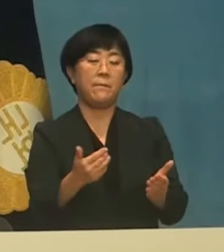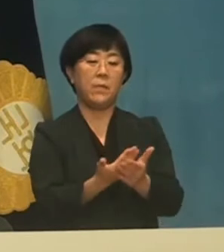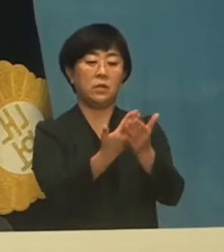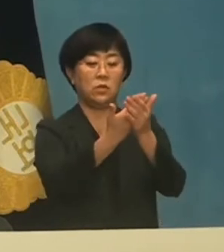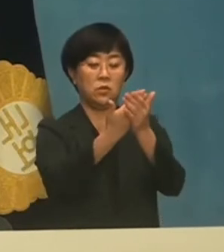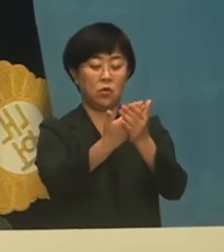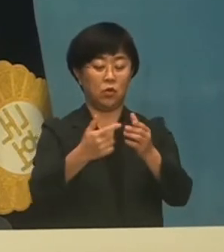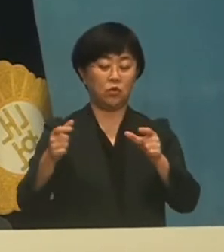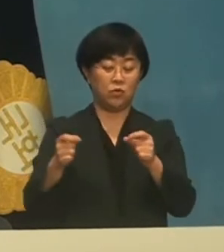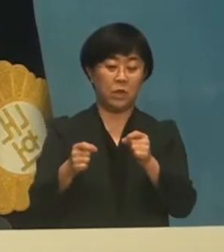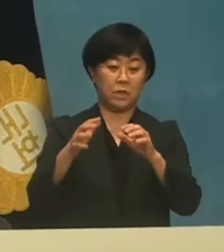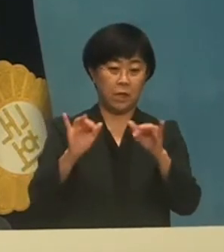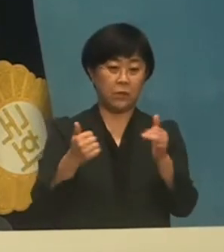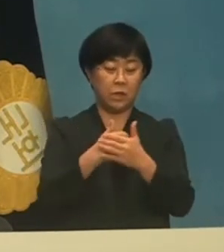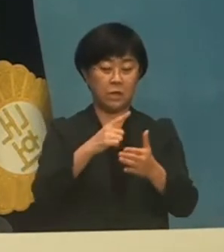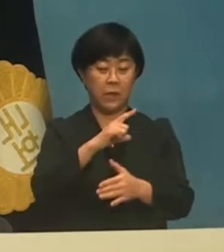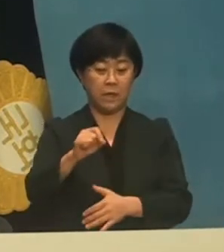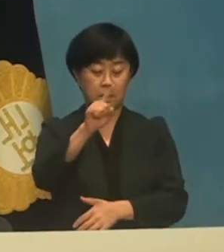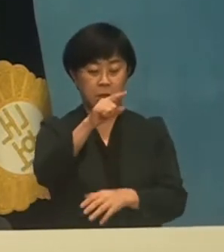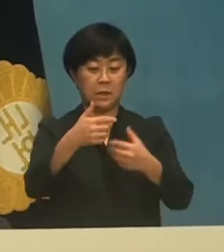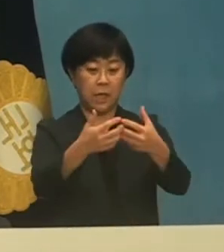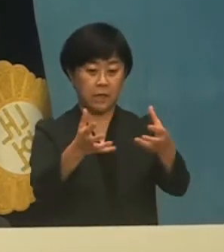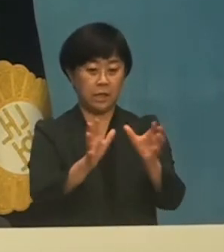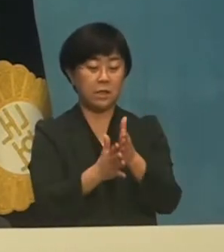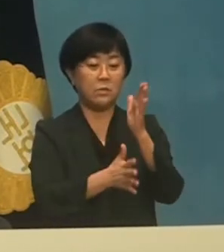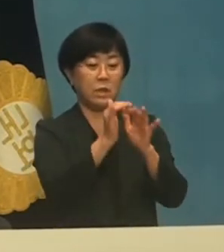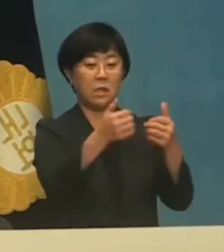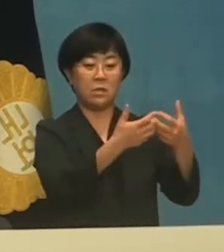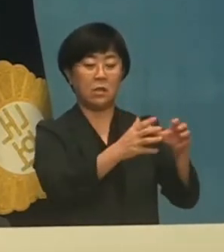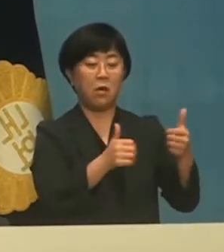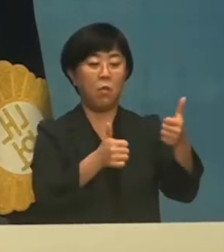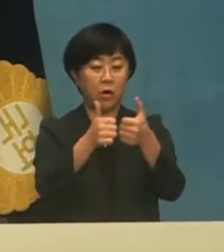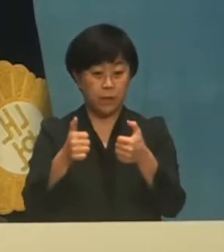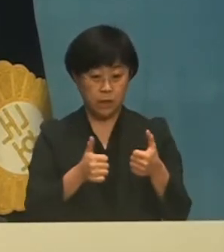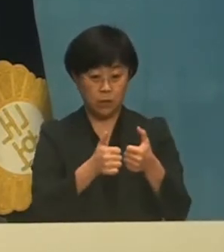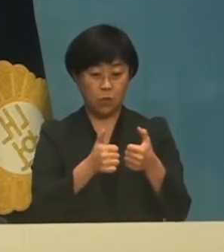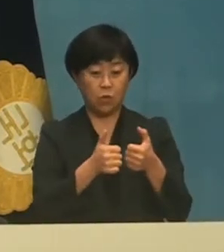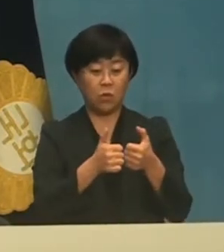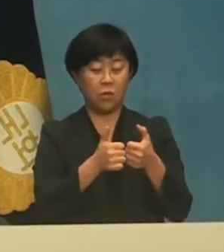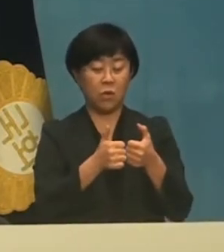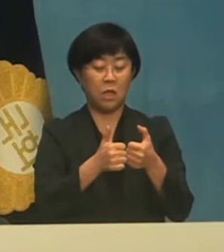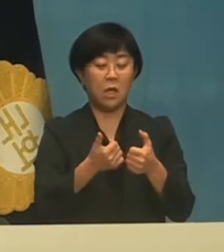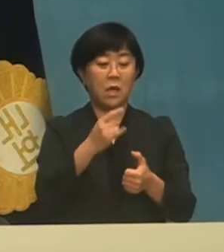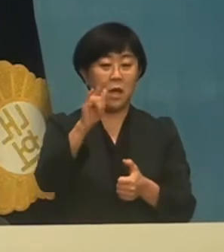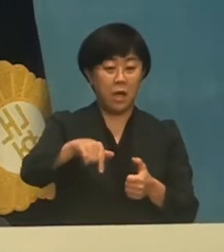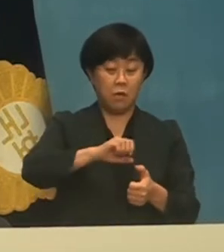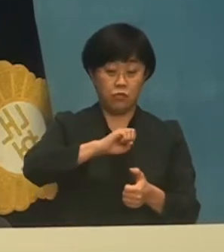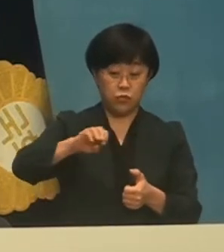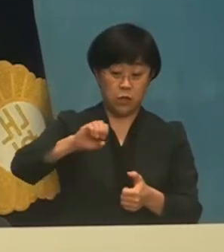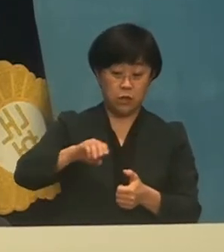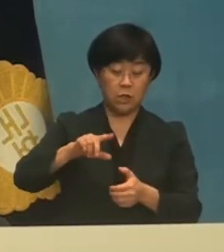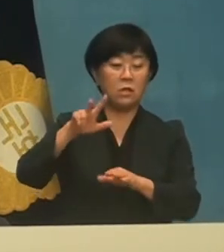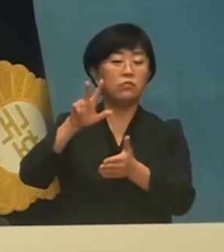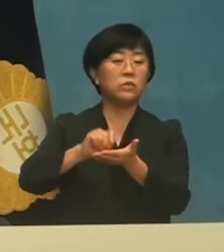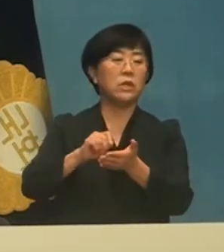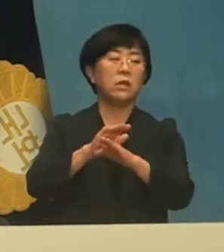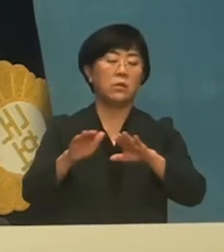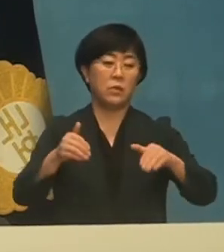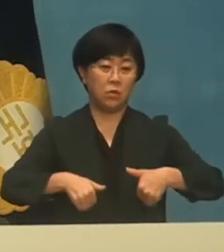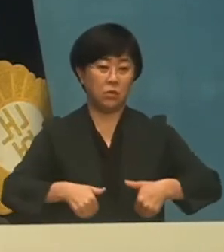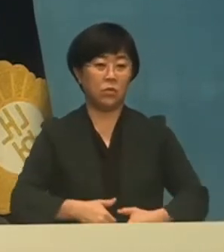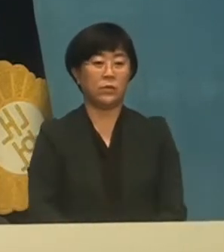지역 주민과 지자체 그리고 시민단체 등과 함께 머리를 맞대고 고준위 핵폐기물 문제의 해법을 찾아야